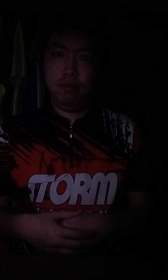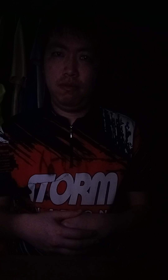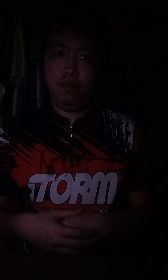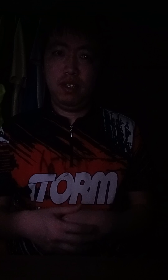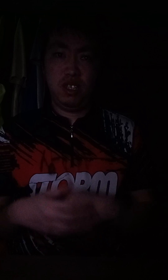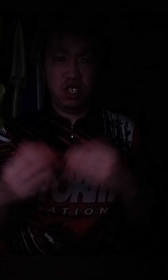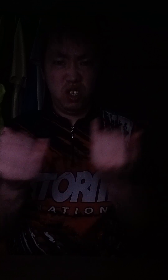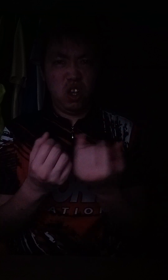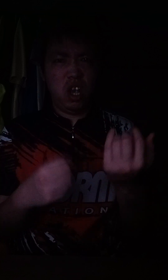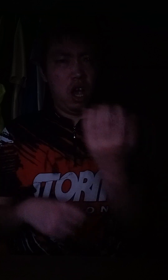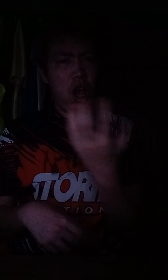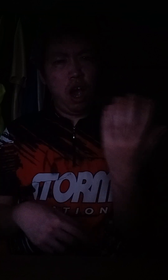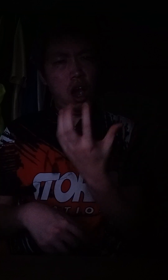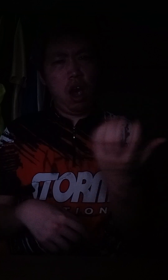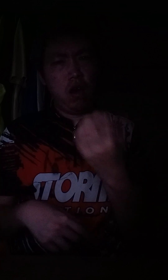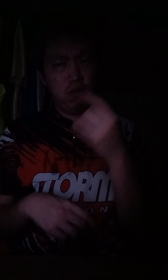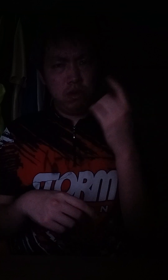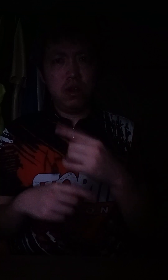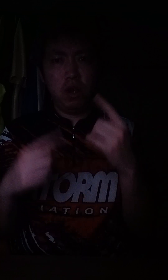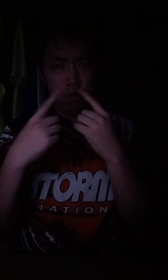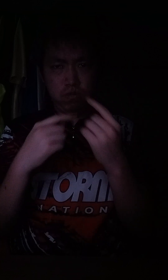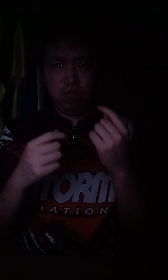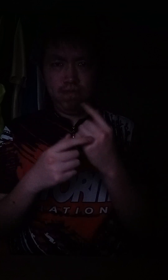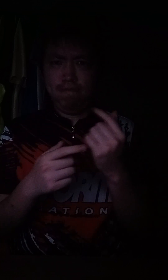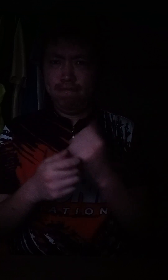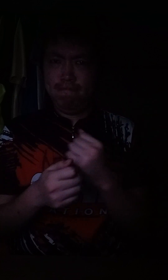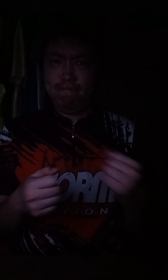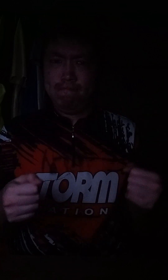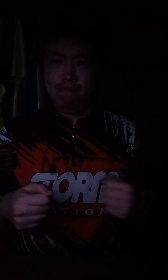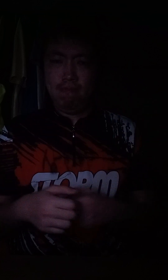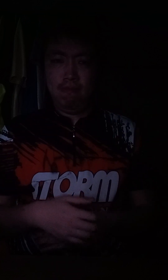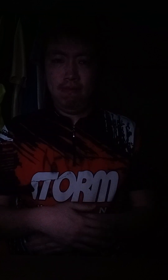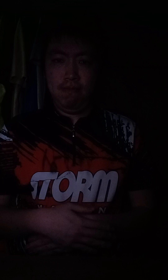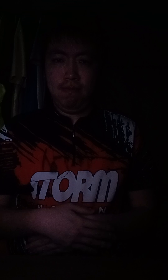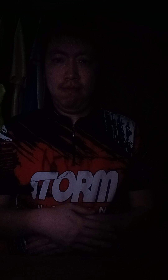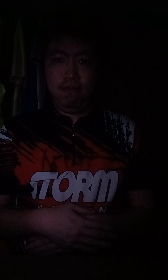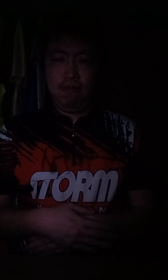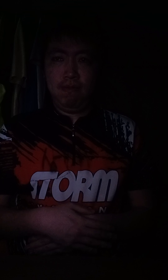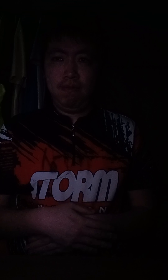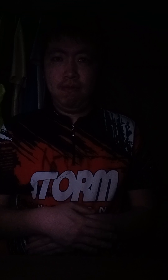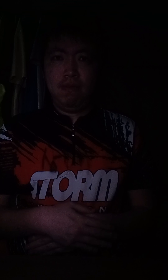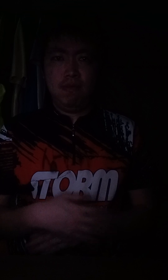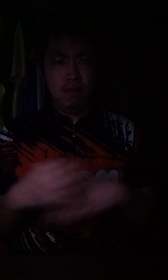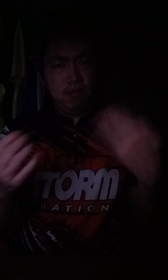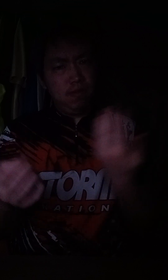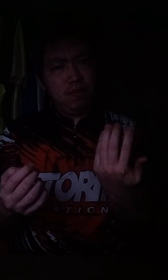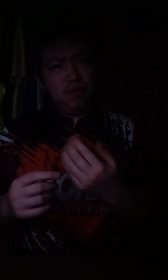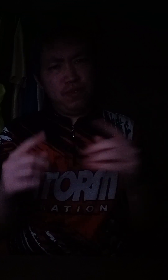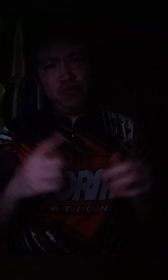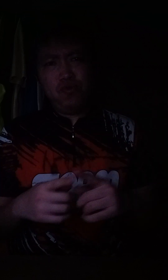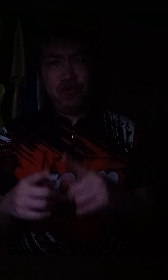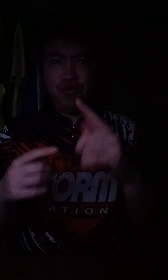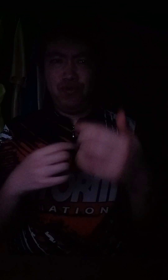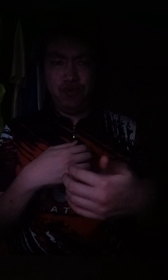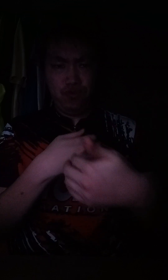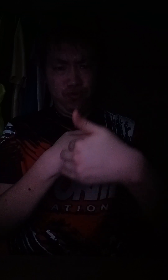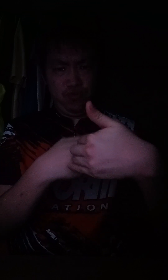현아가 안 아프다는 보장은 없잖아요. 이게 아프면 이러다가도 그냥 병원에 저렇게